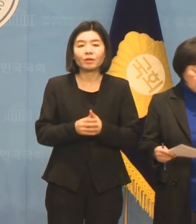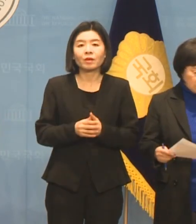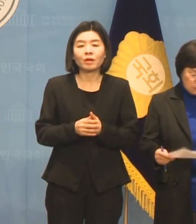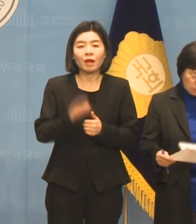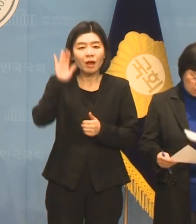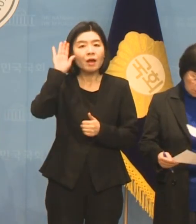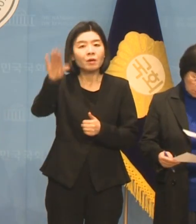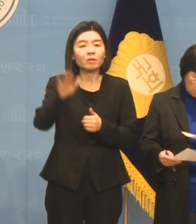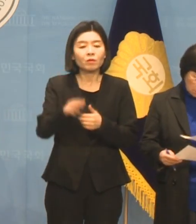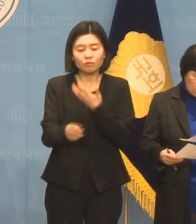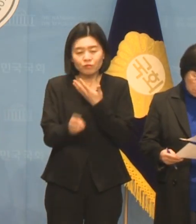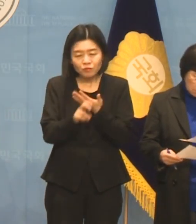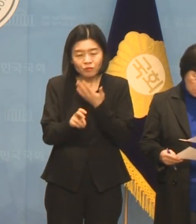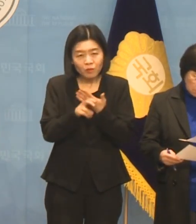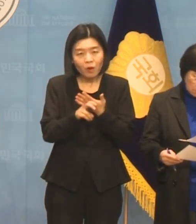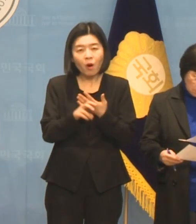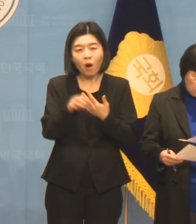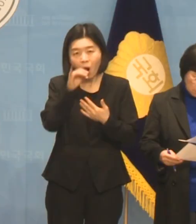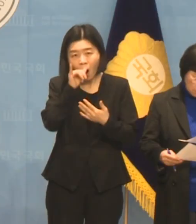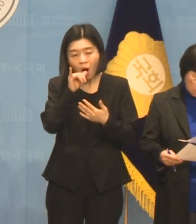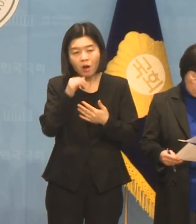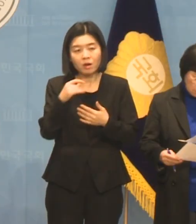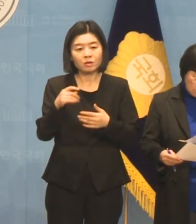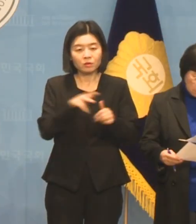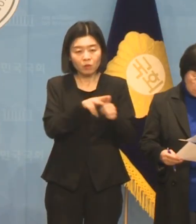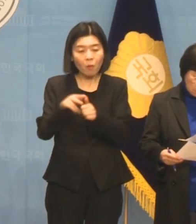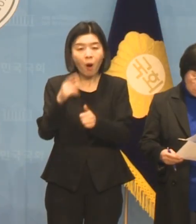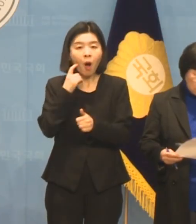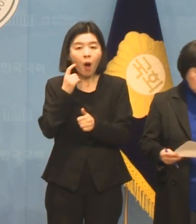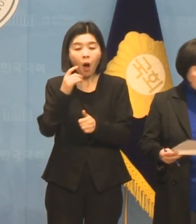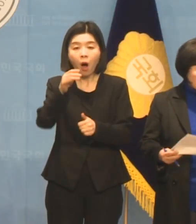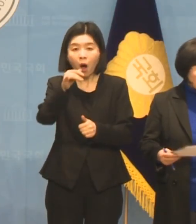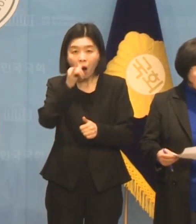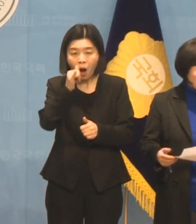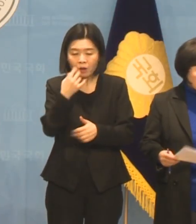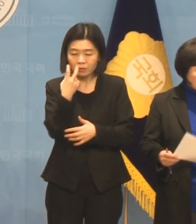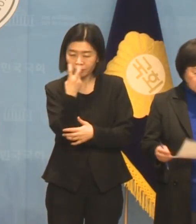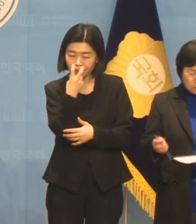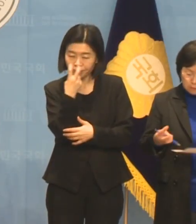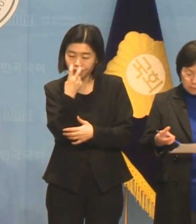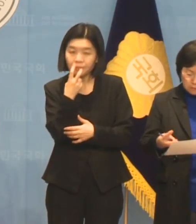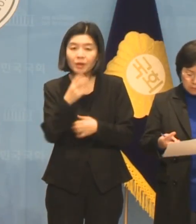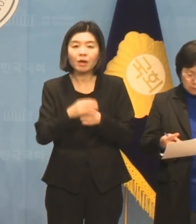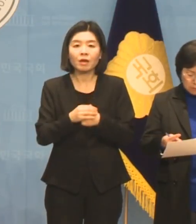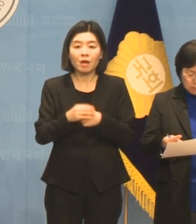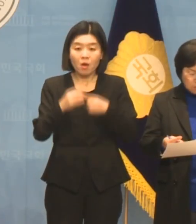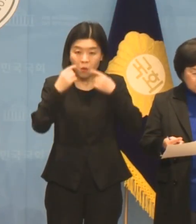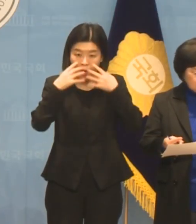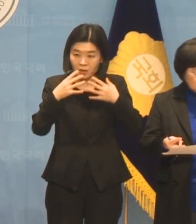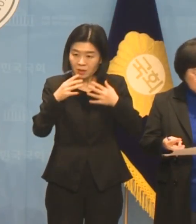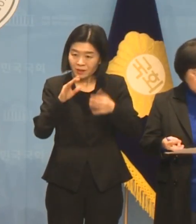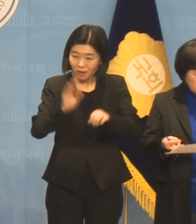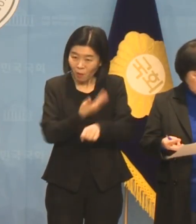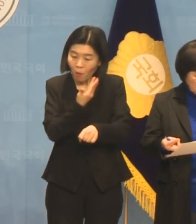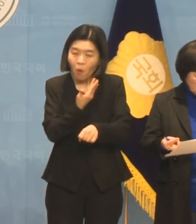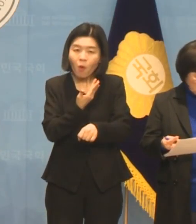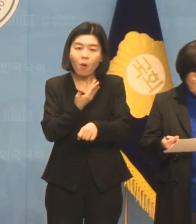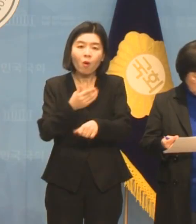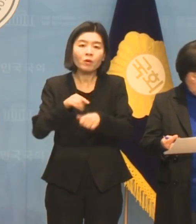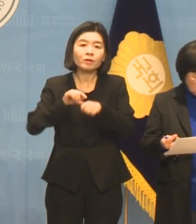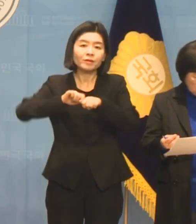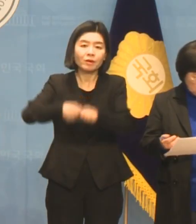국민소통위원회는 앞으로도 불법 행위와 허위 정보를 철저히 모니터링하고 필요시 적절한 법적 조치를 취할